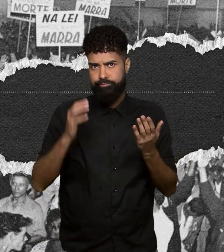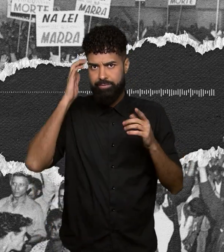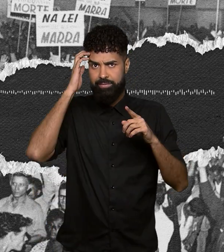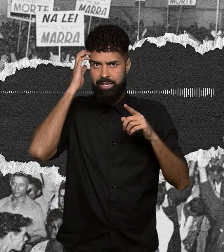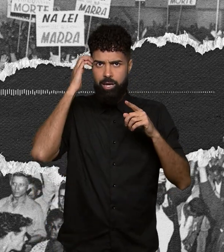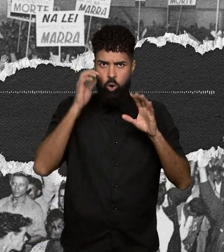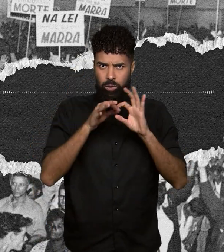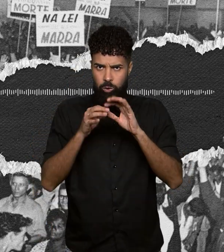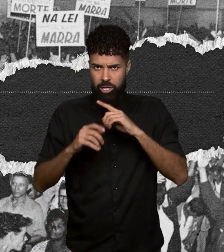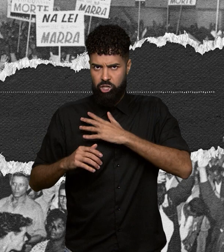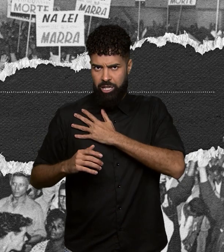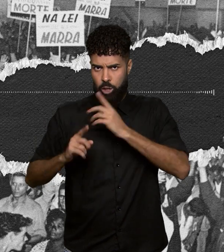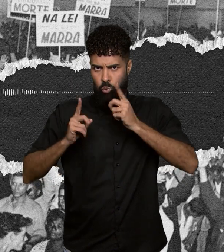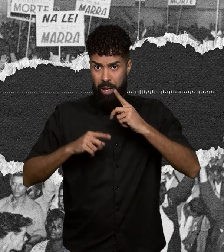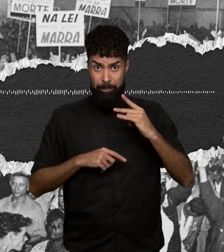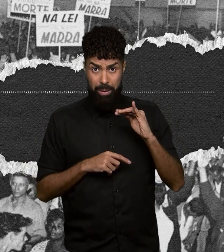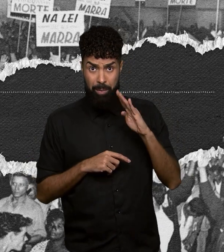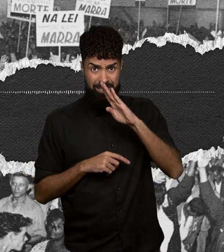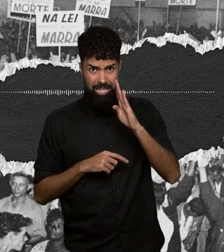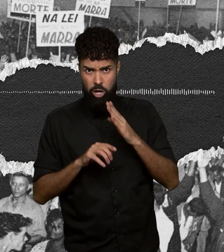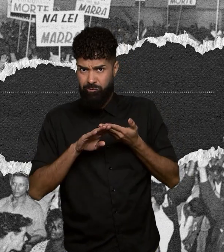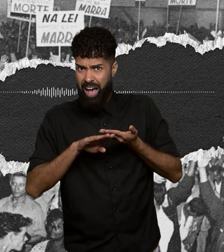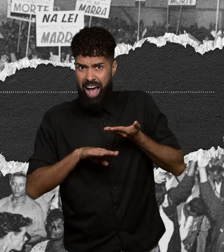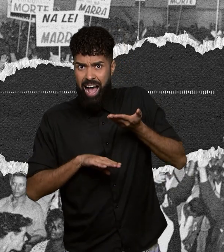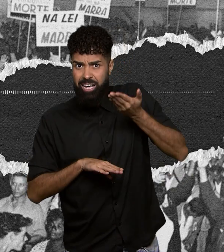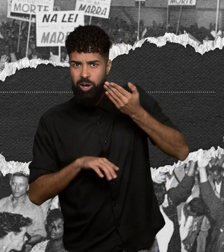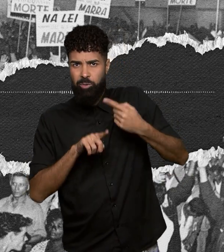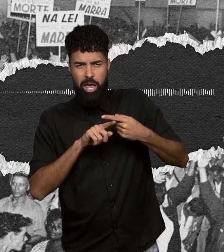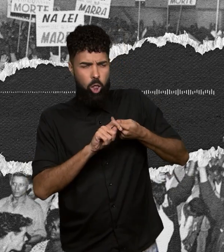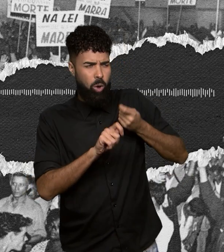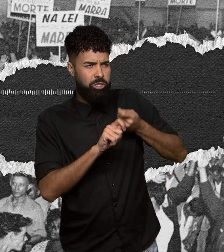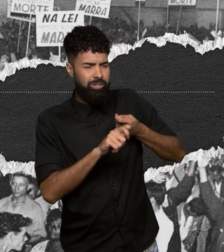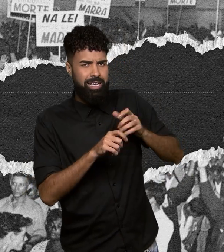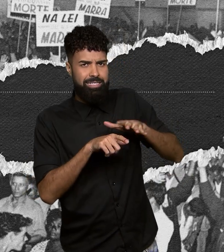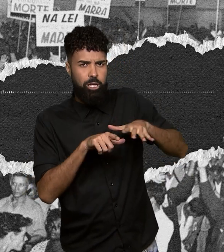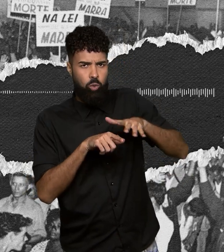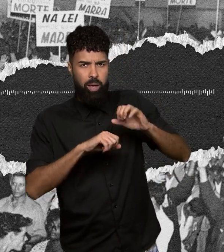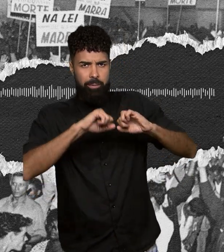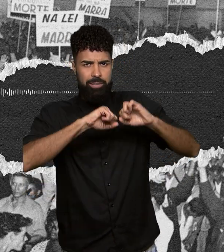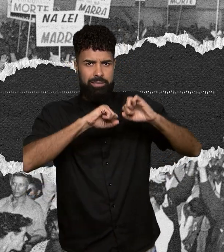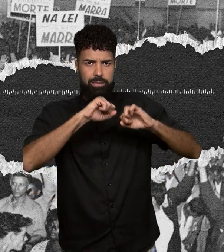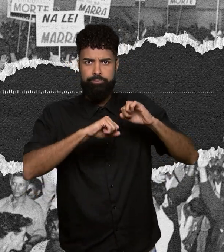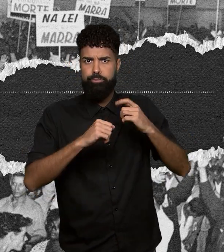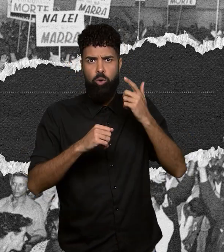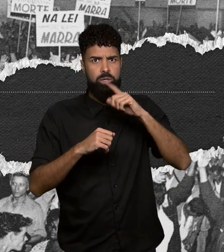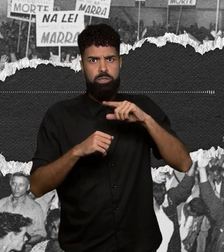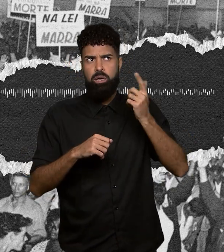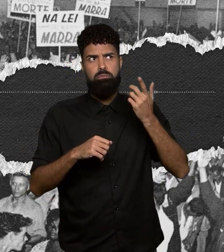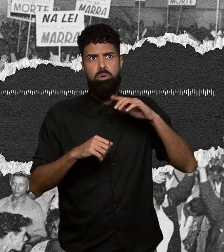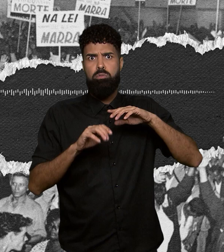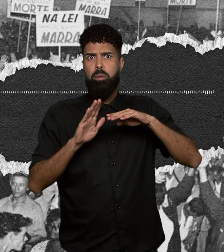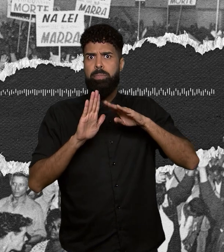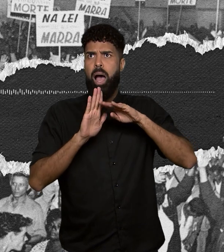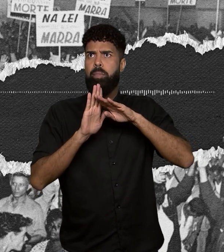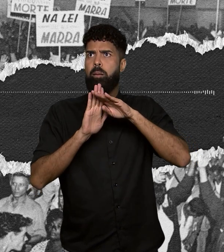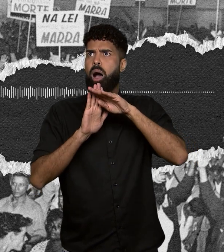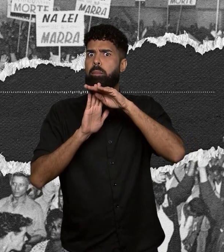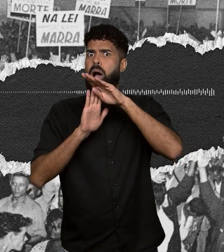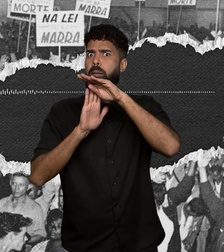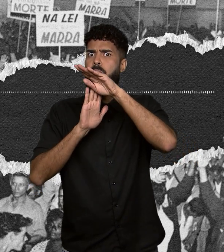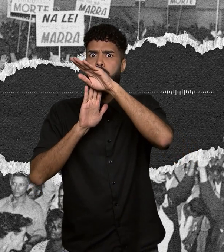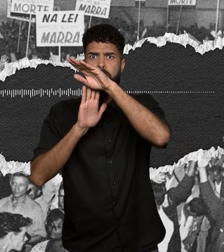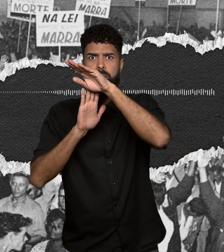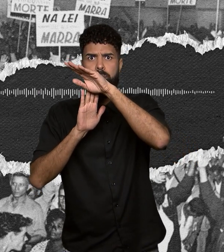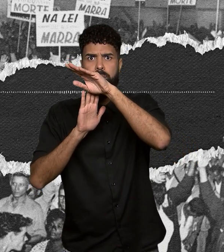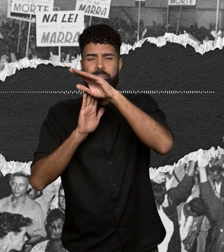alturas a lucratividade de um setor um determinado segmento Empresarial atinge alto nível em que o índice de